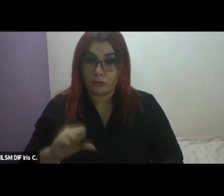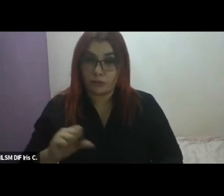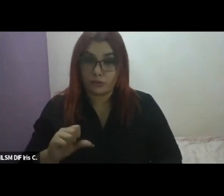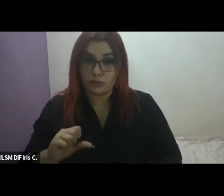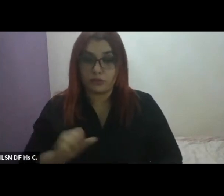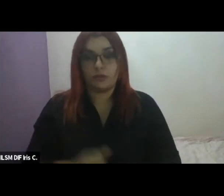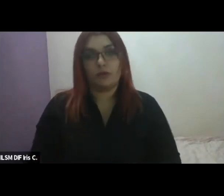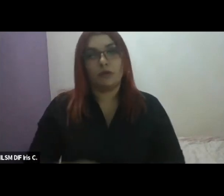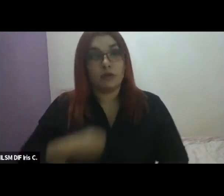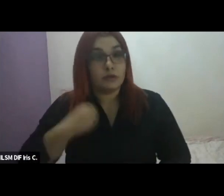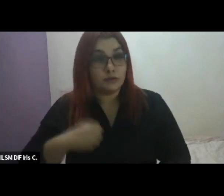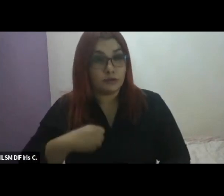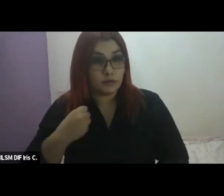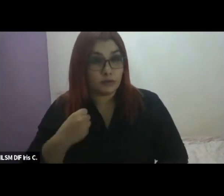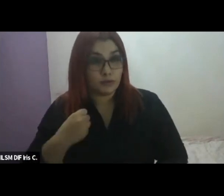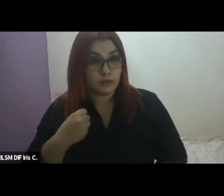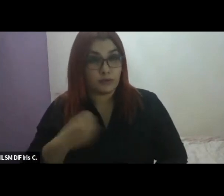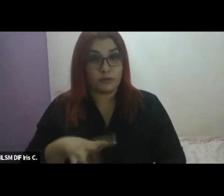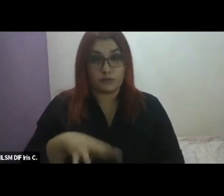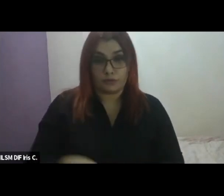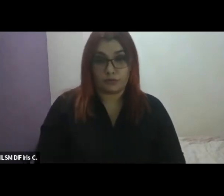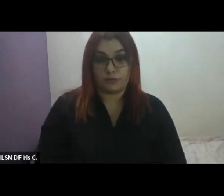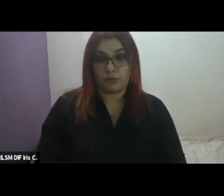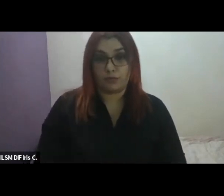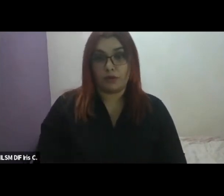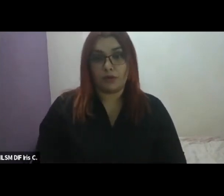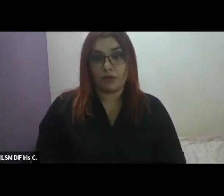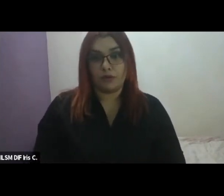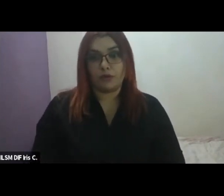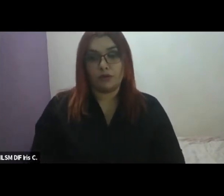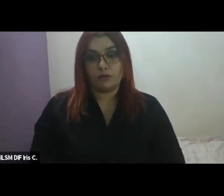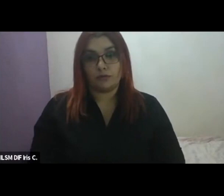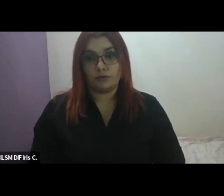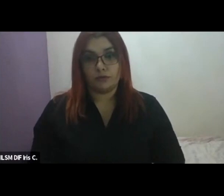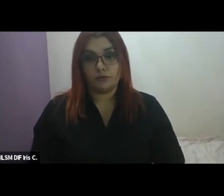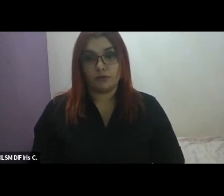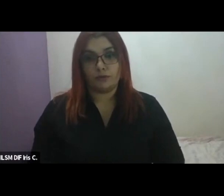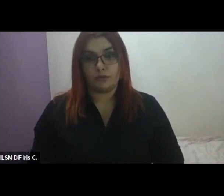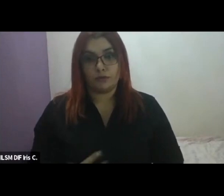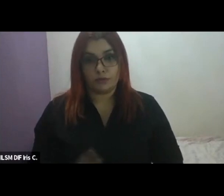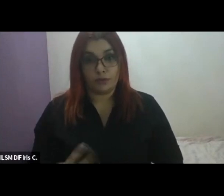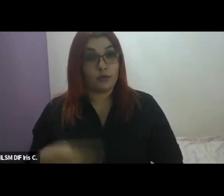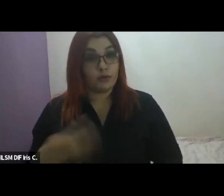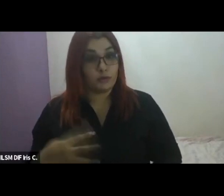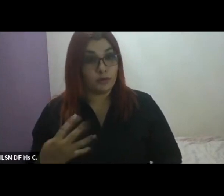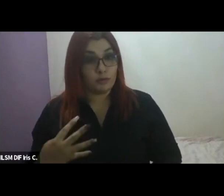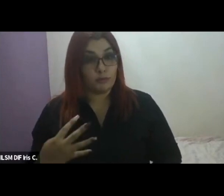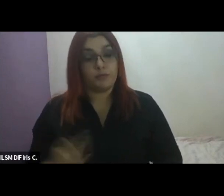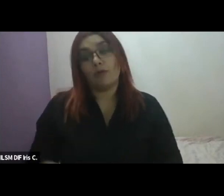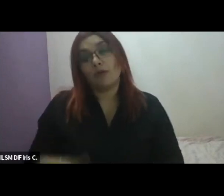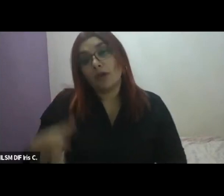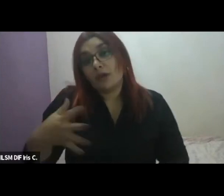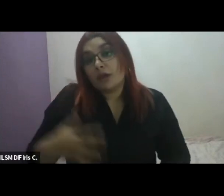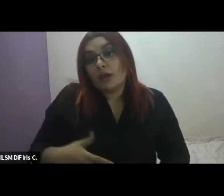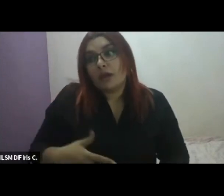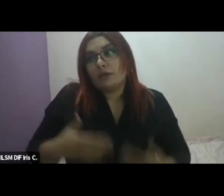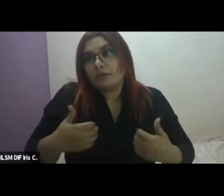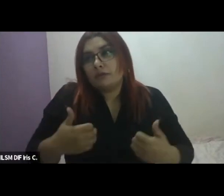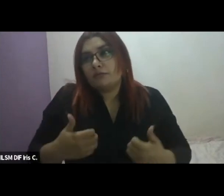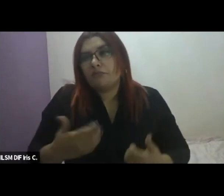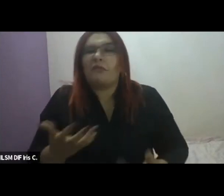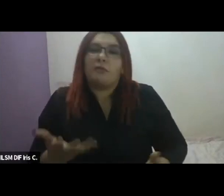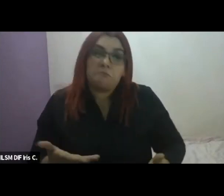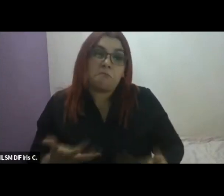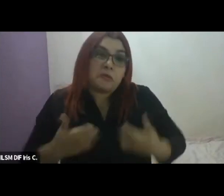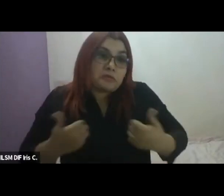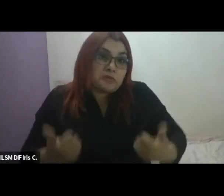hay discursos y prácticas que van delineando lo que posteriormente vamos a comprender como discapacidad. Y